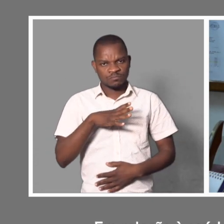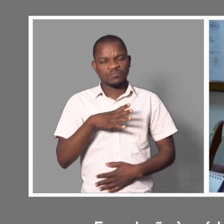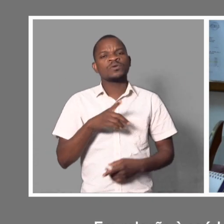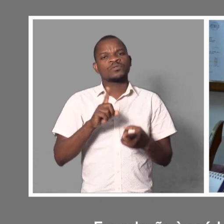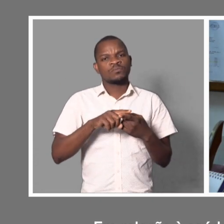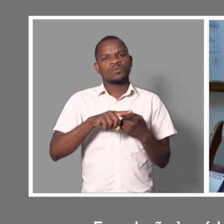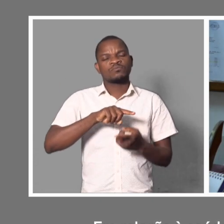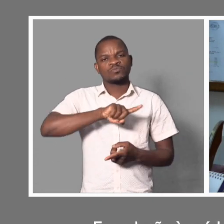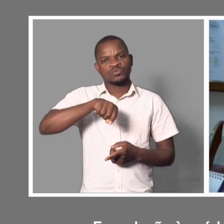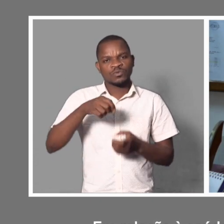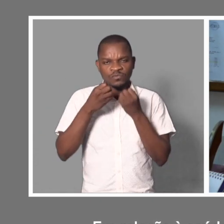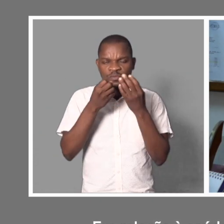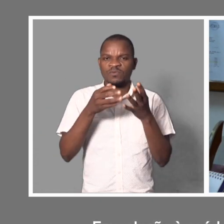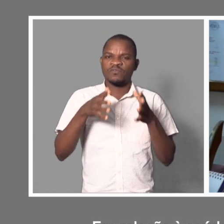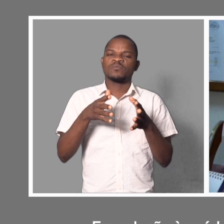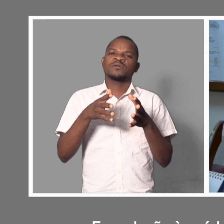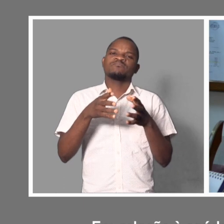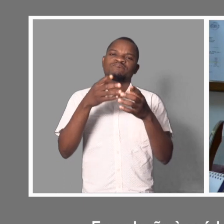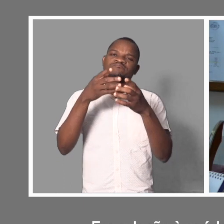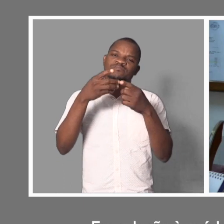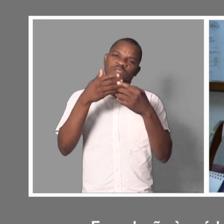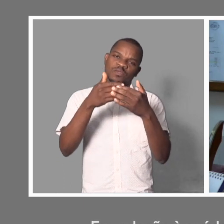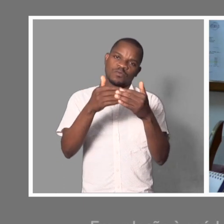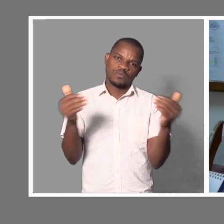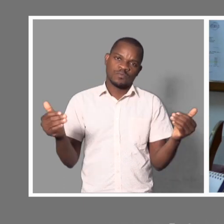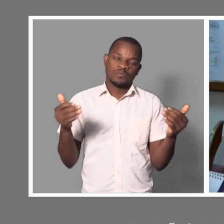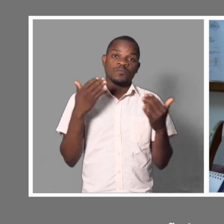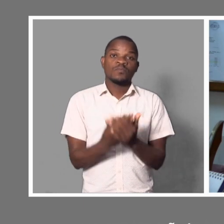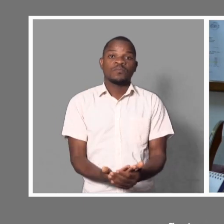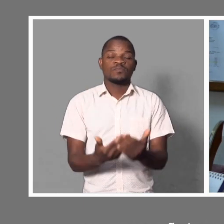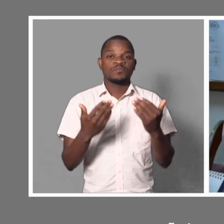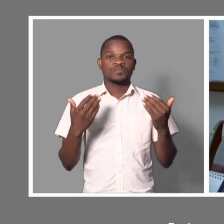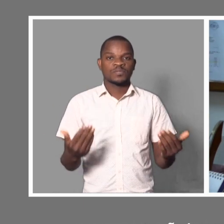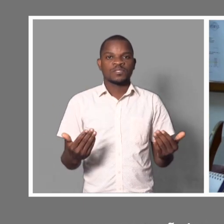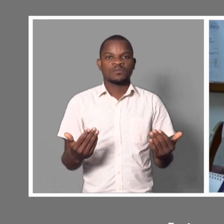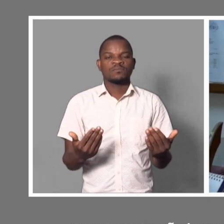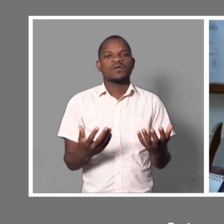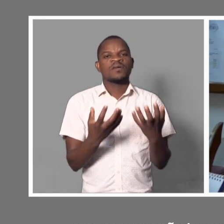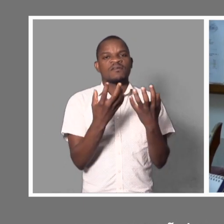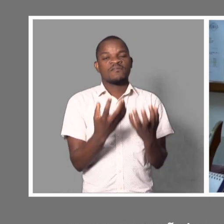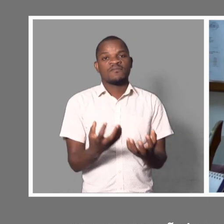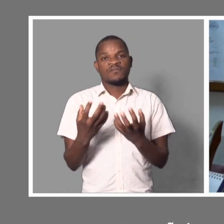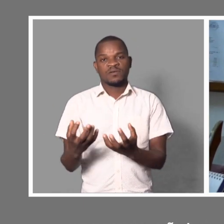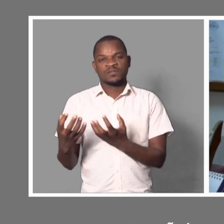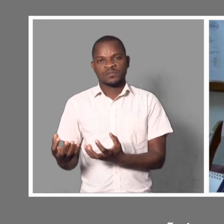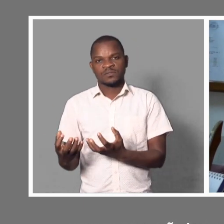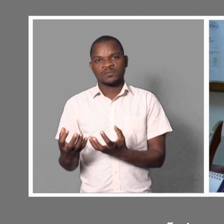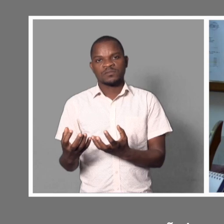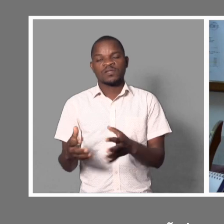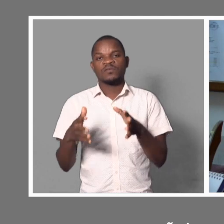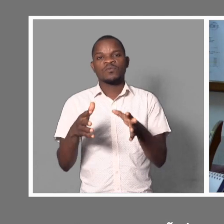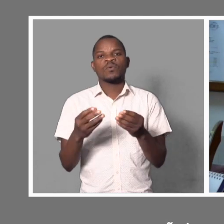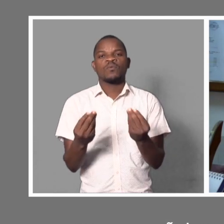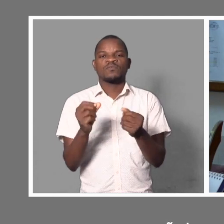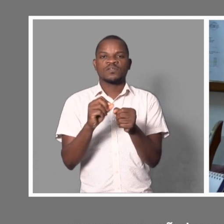passa pelos mesmos canais, uma vez que não temos tido esta